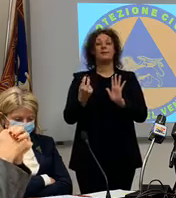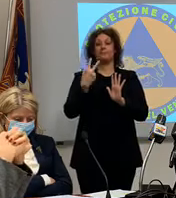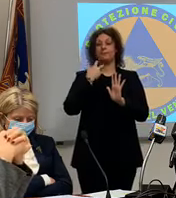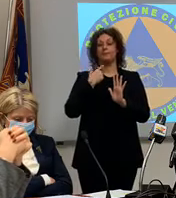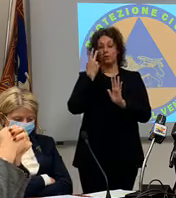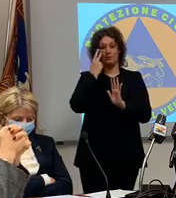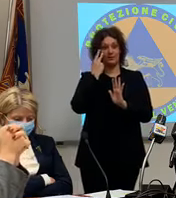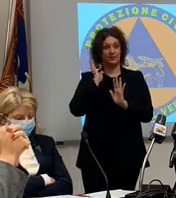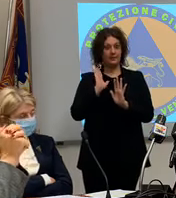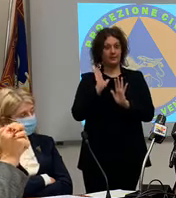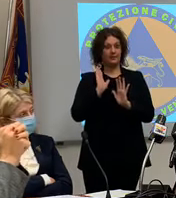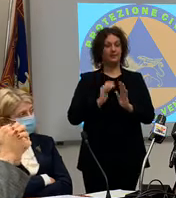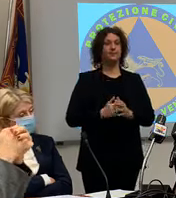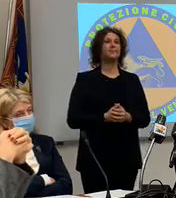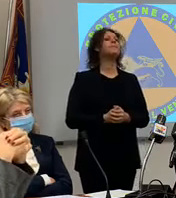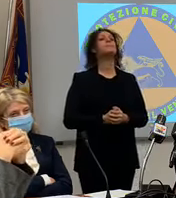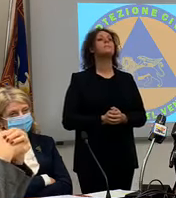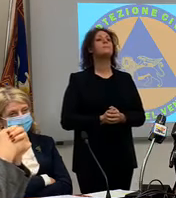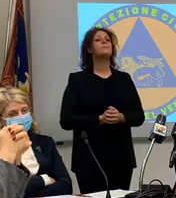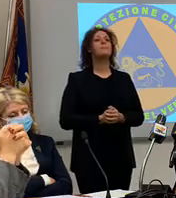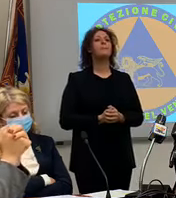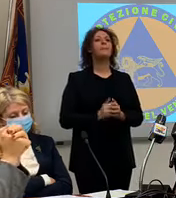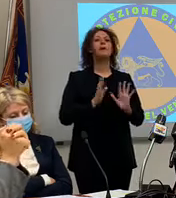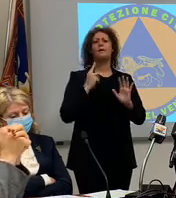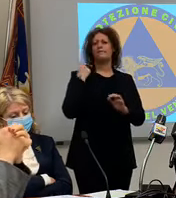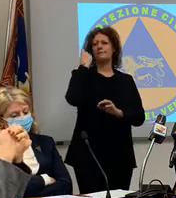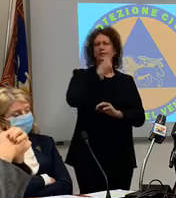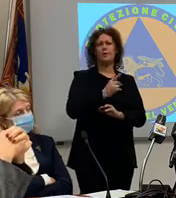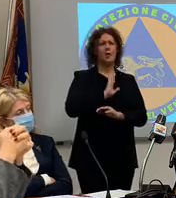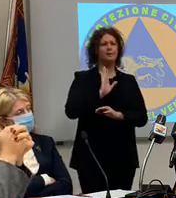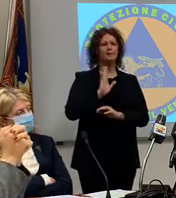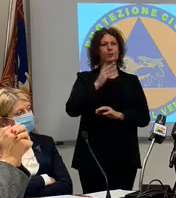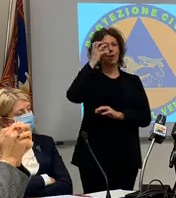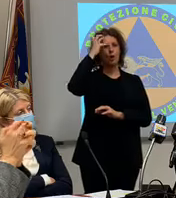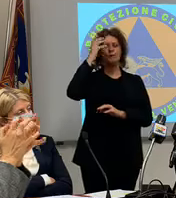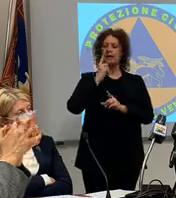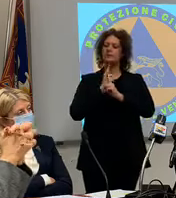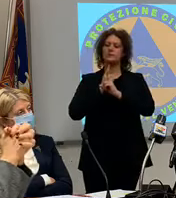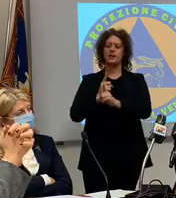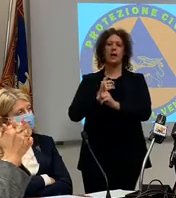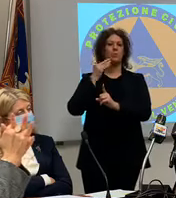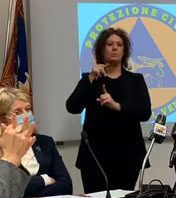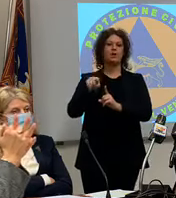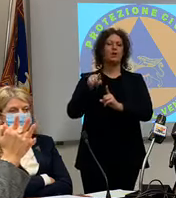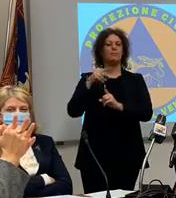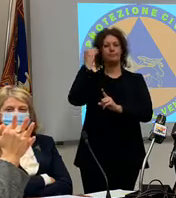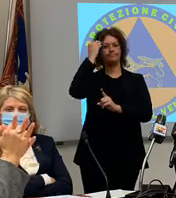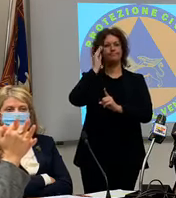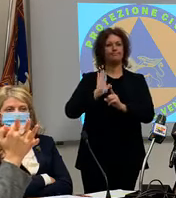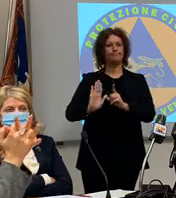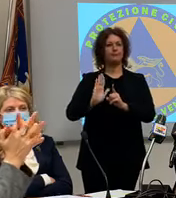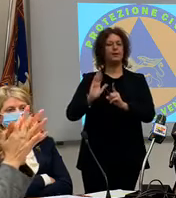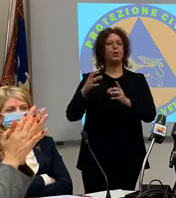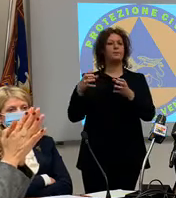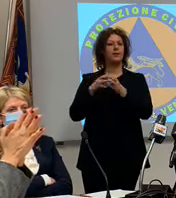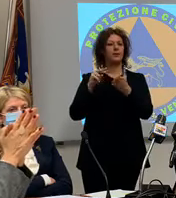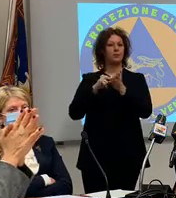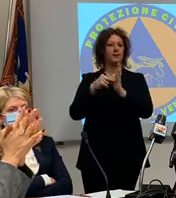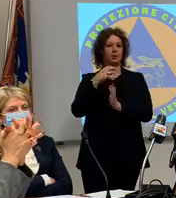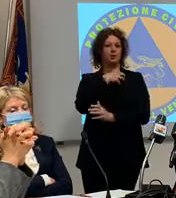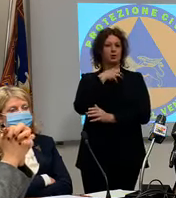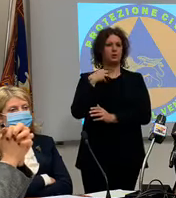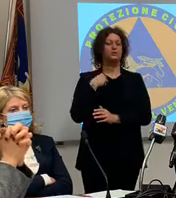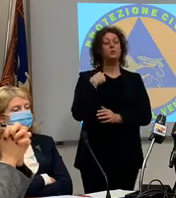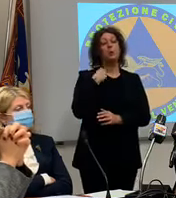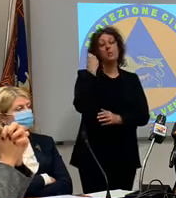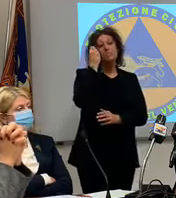vedrà fino adesso il parere CTS è sempre stato seguito e le mozioni e quindi la politica domani Immagino che nella giornata di